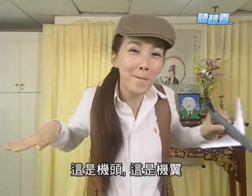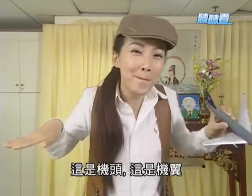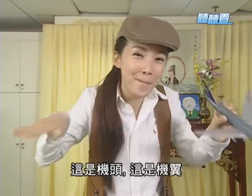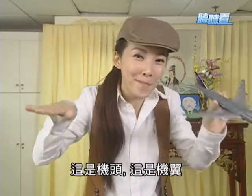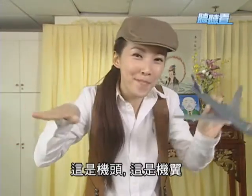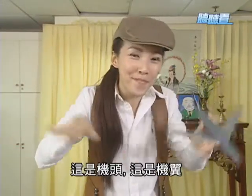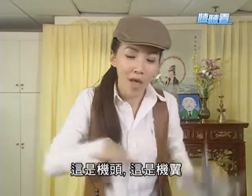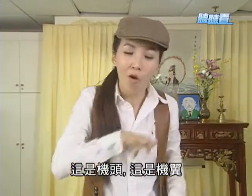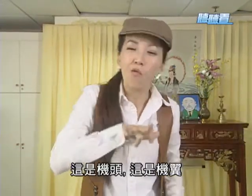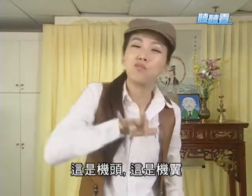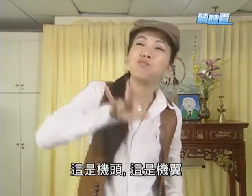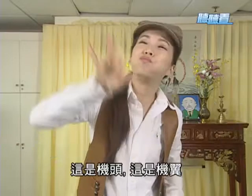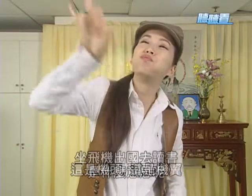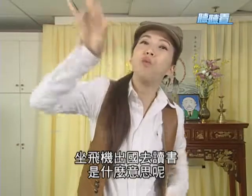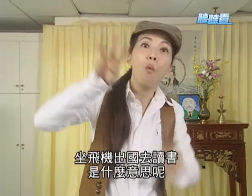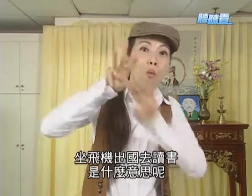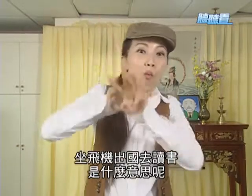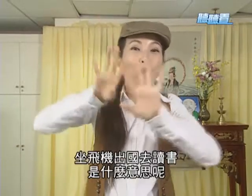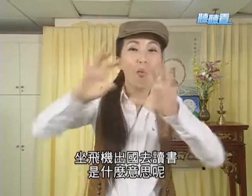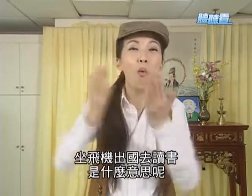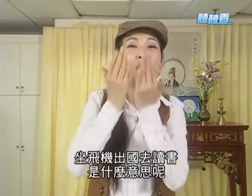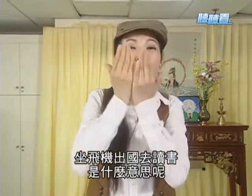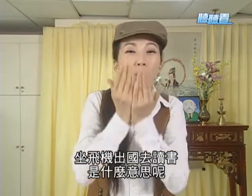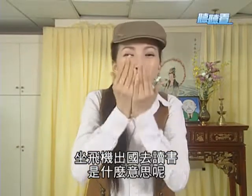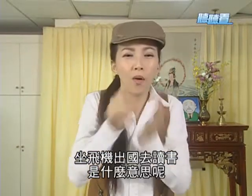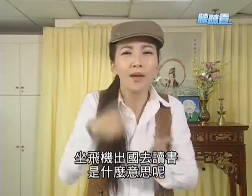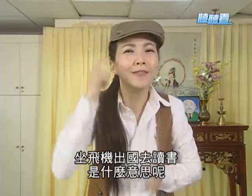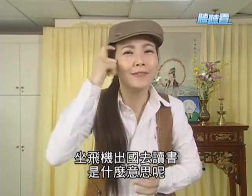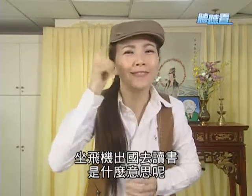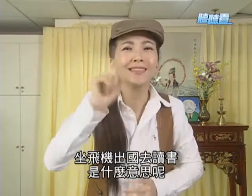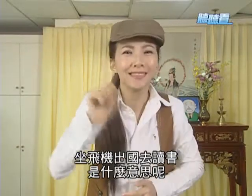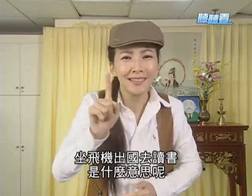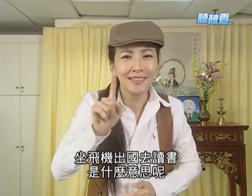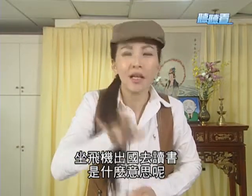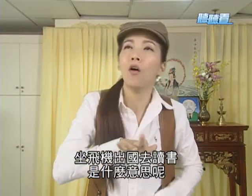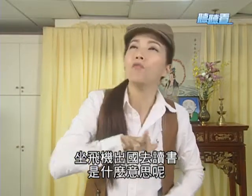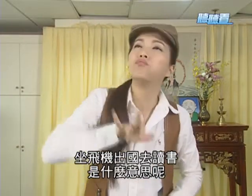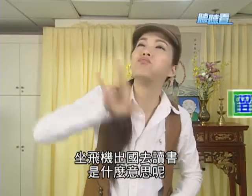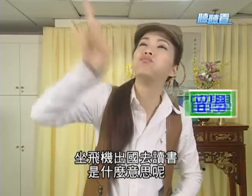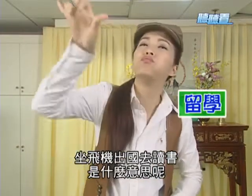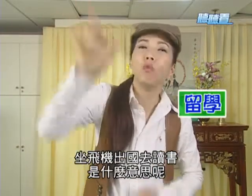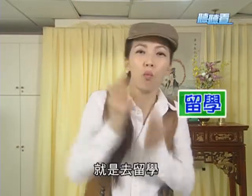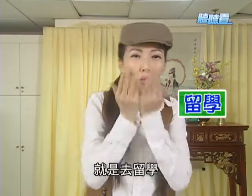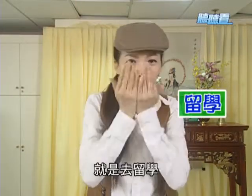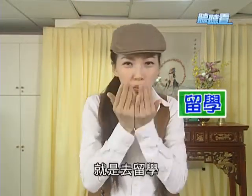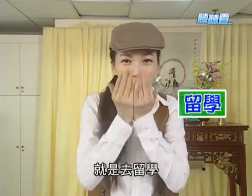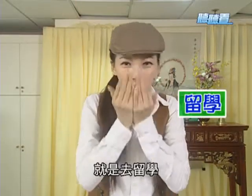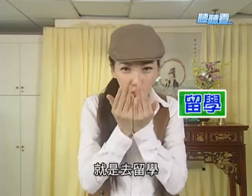翼。坐飞机出国去读书是什么意思呢？就是去留